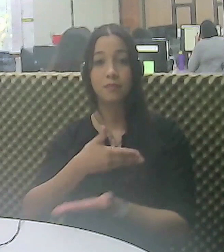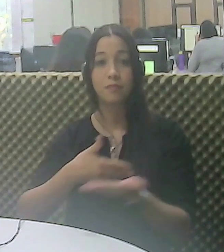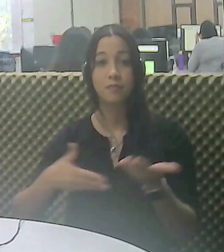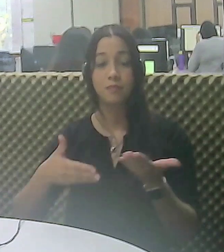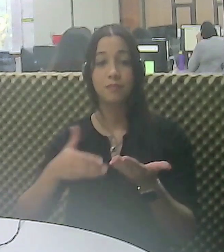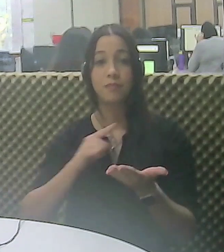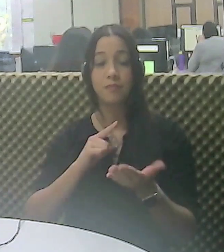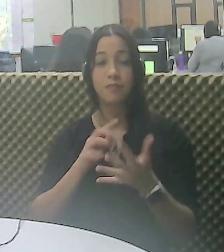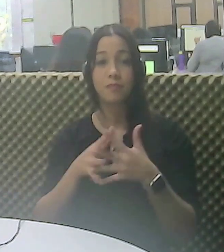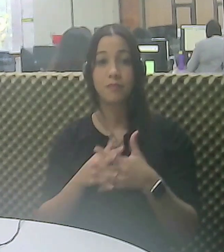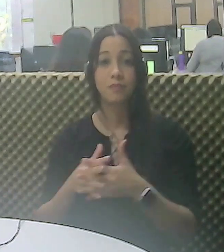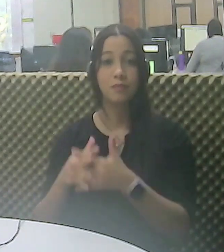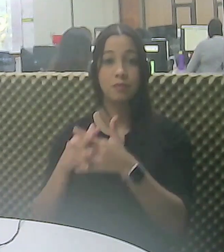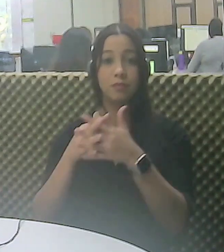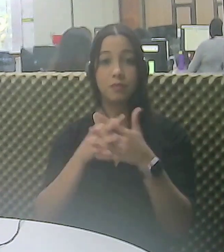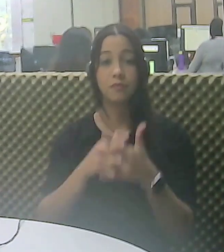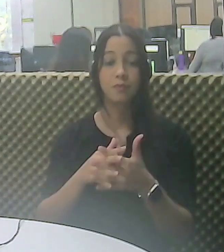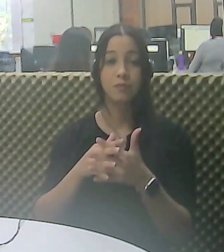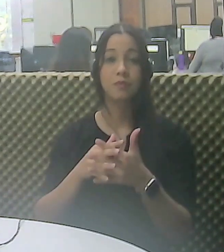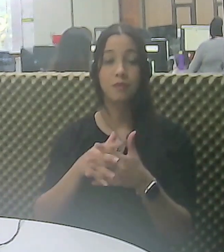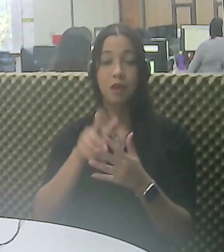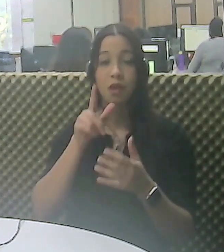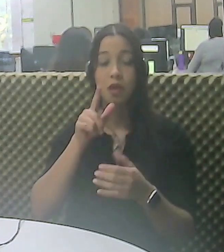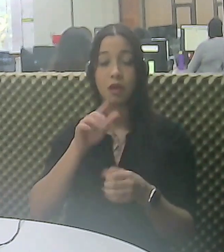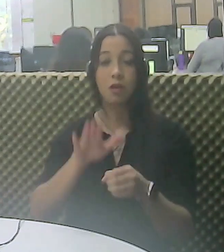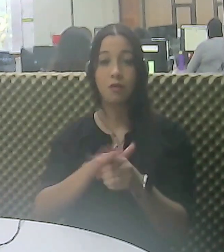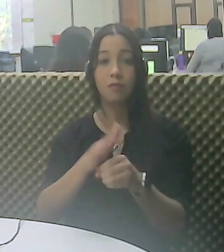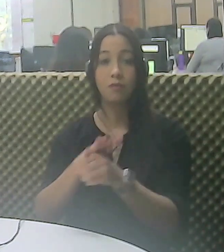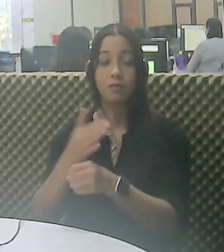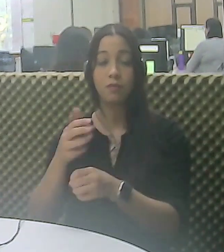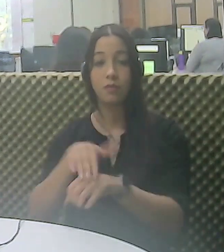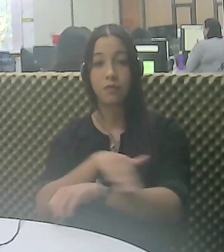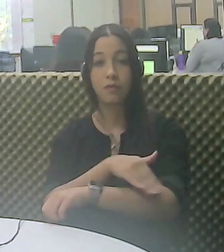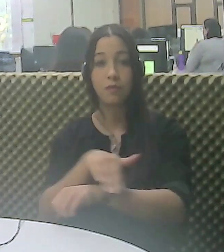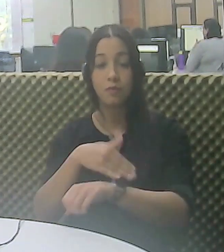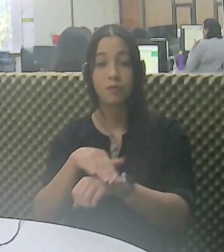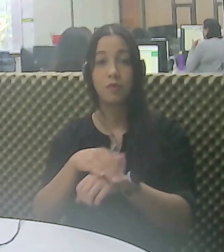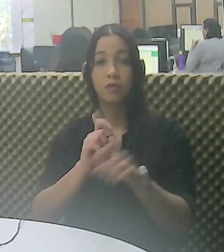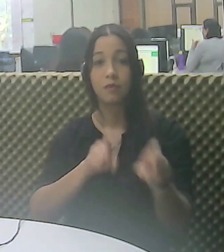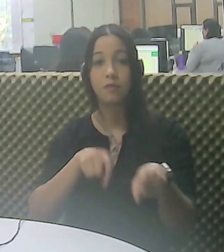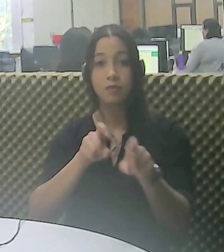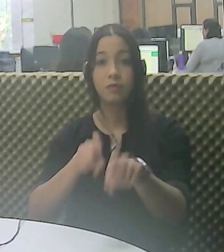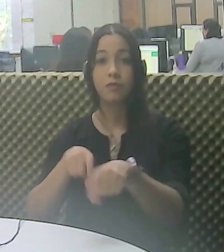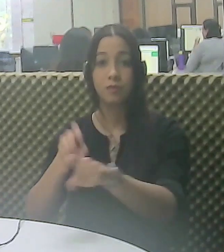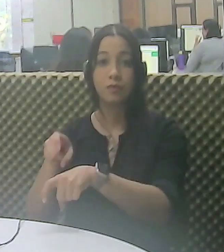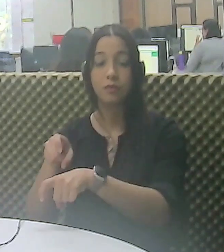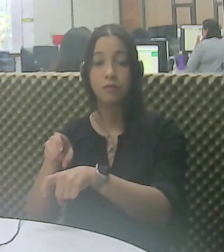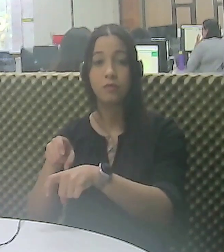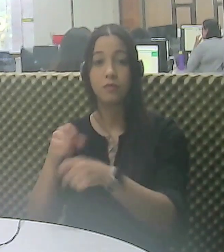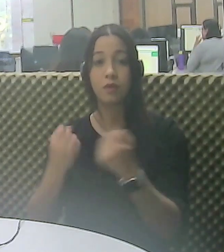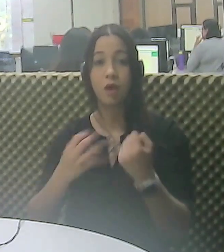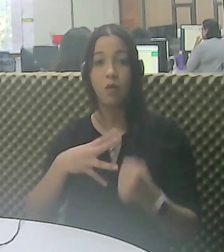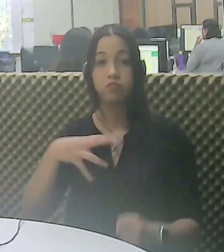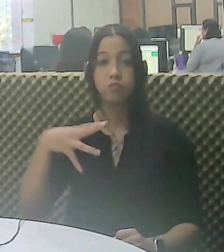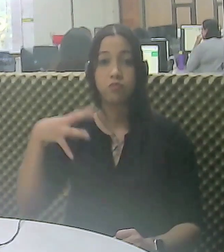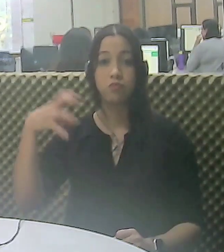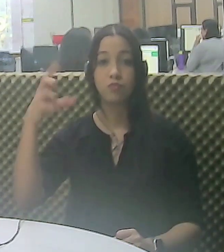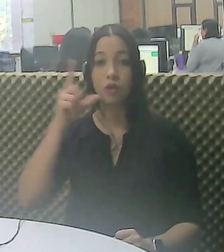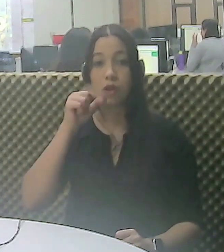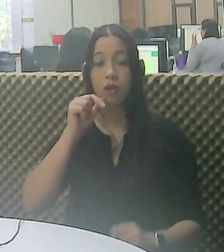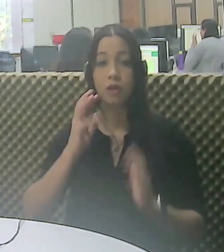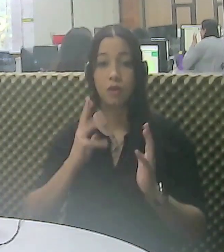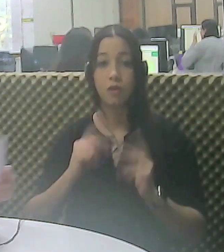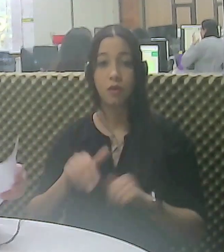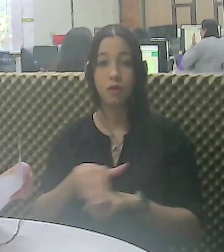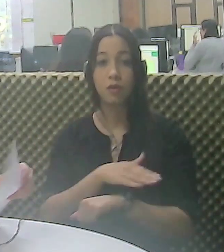maquinários e equipamentos para execução de operação tapa-buraco, sinalização, capina, roçagem, fumacê, hidrojateamento